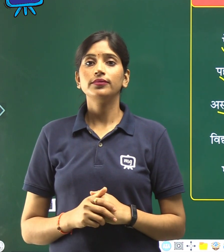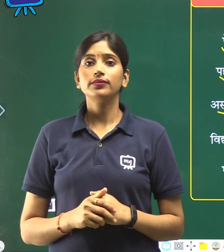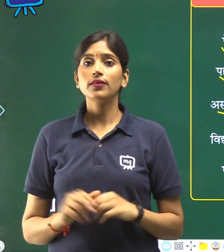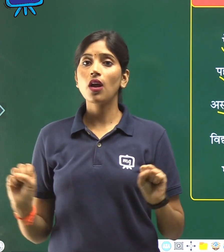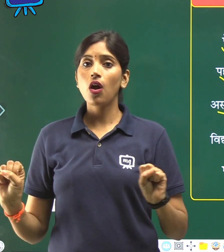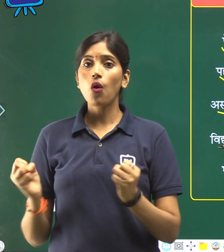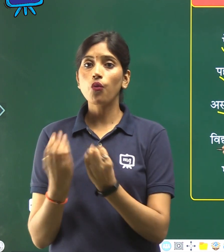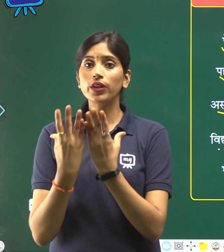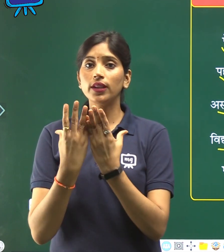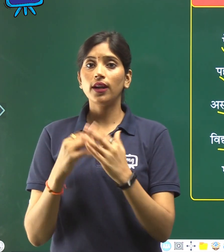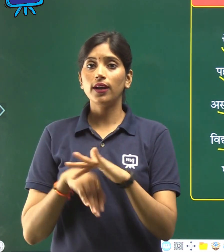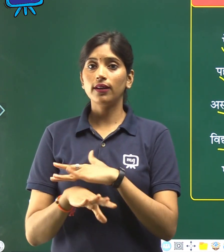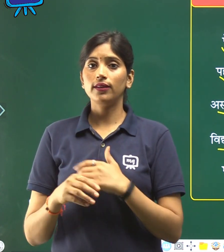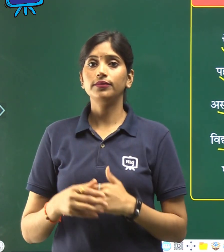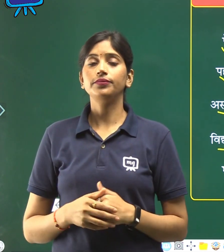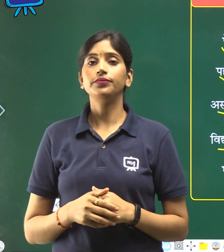विद्यालय का